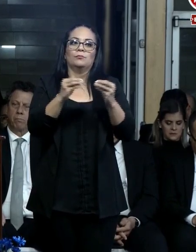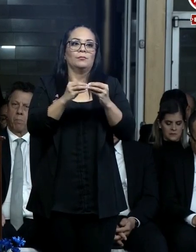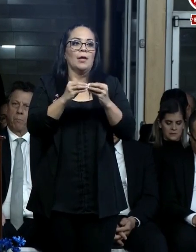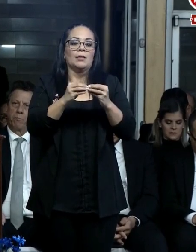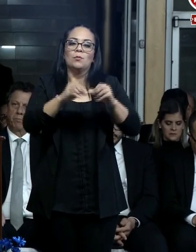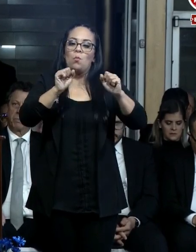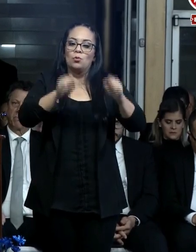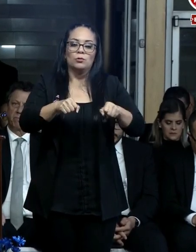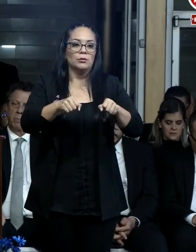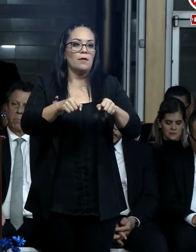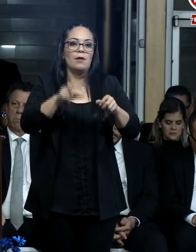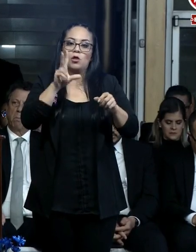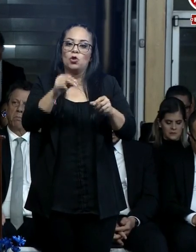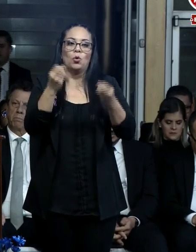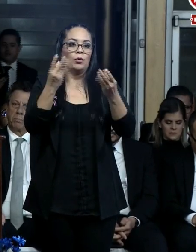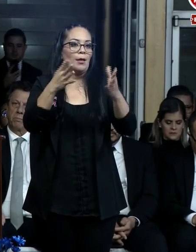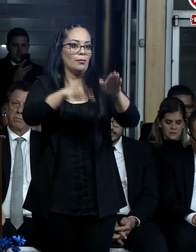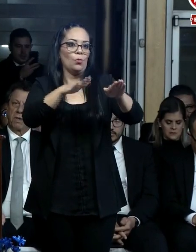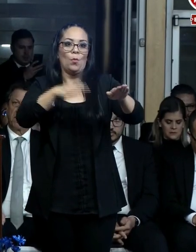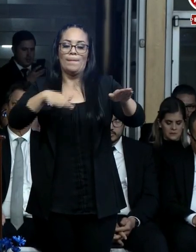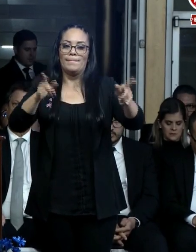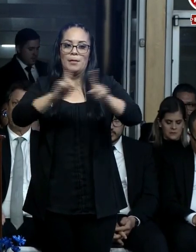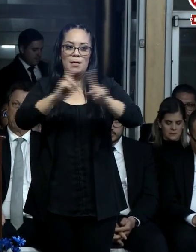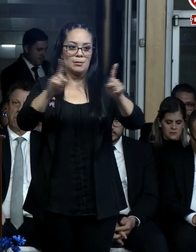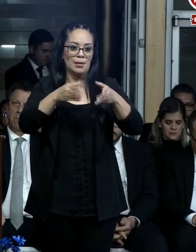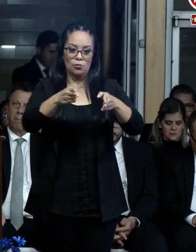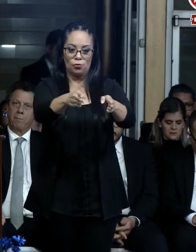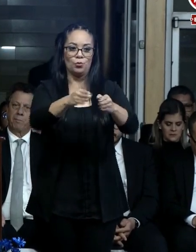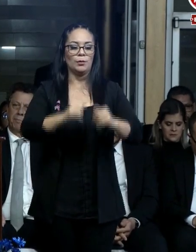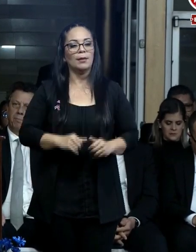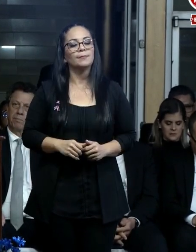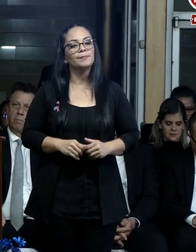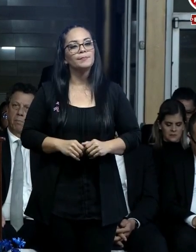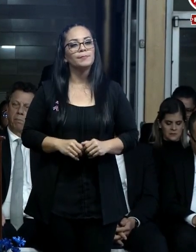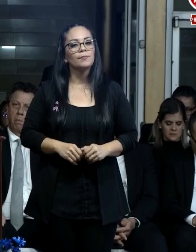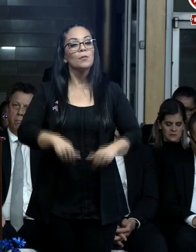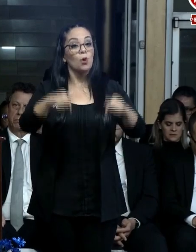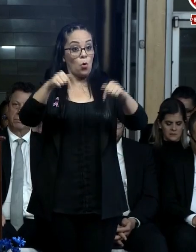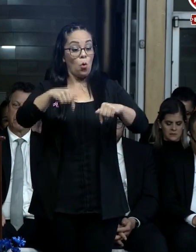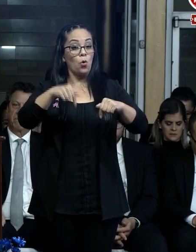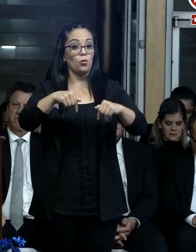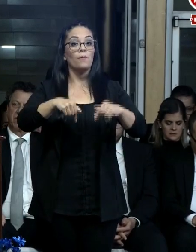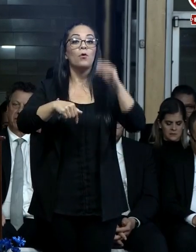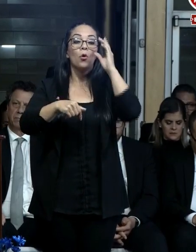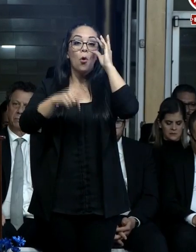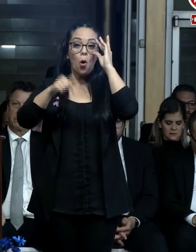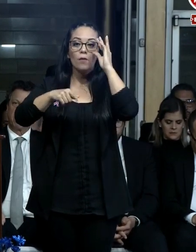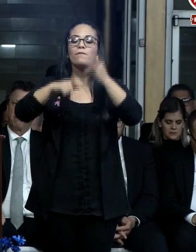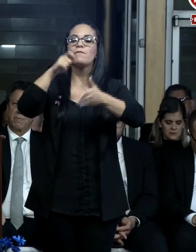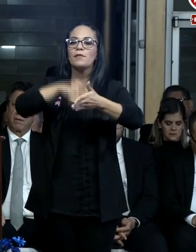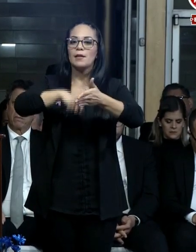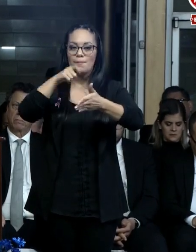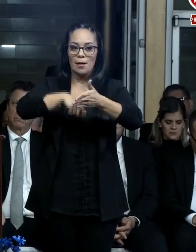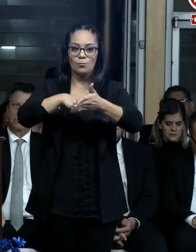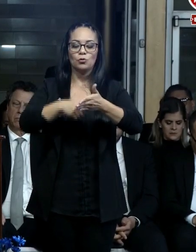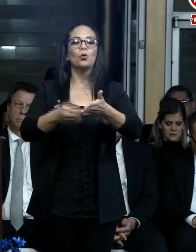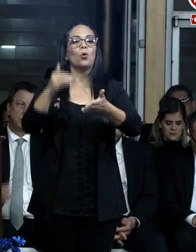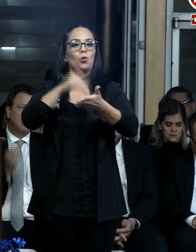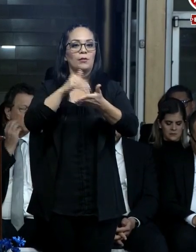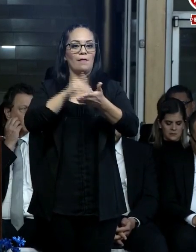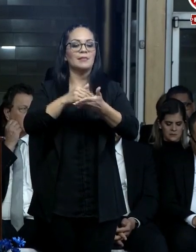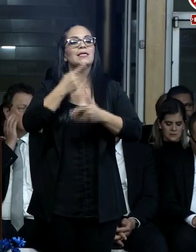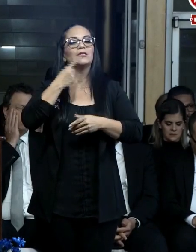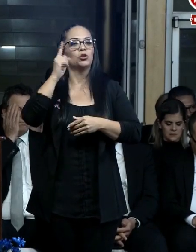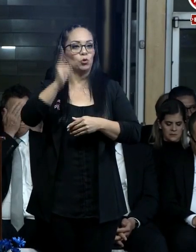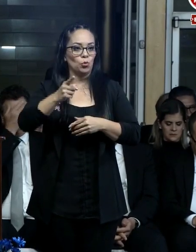calles de esa ruta. De hecho, hoy mismo firmamos esa